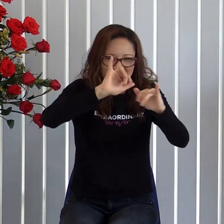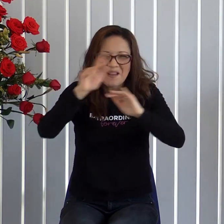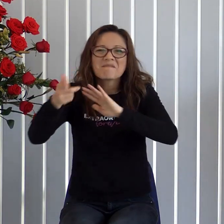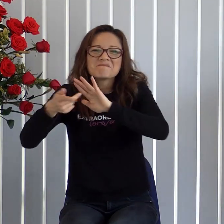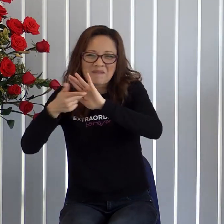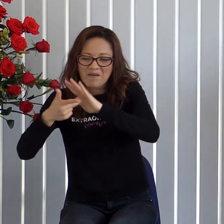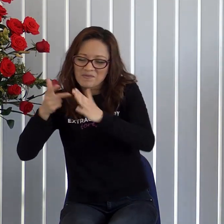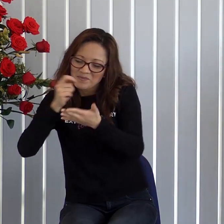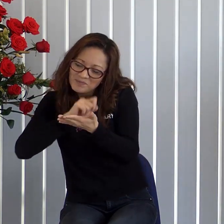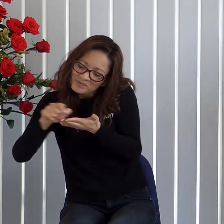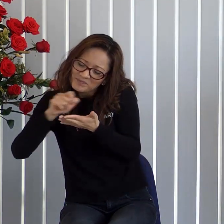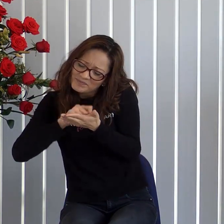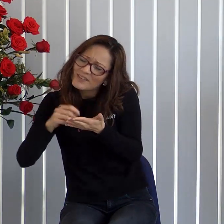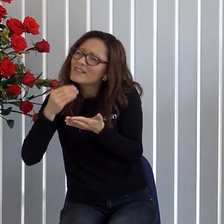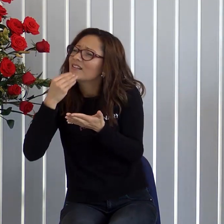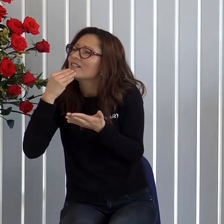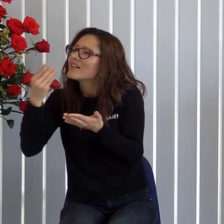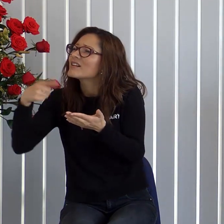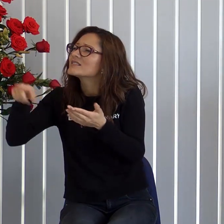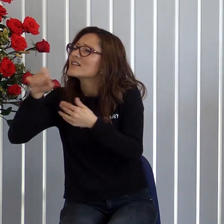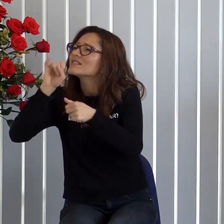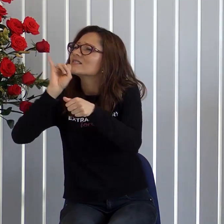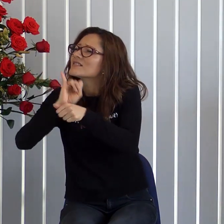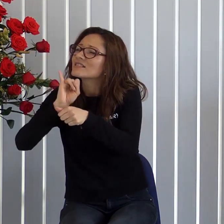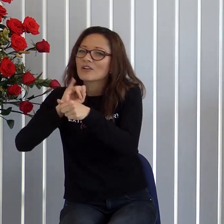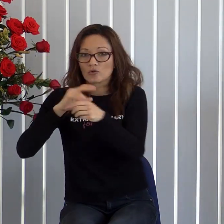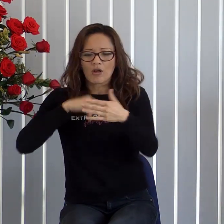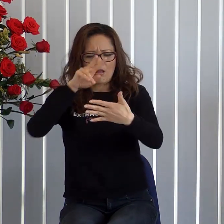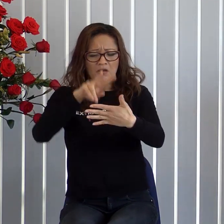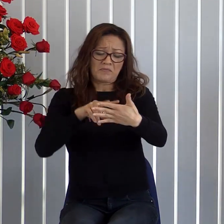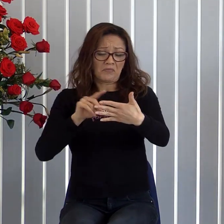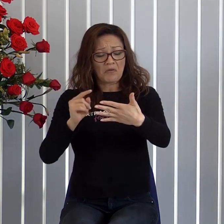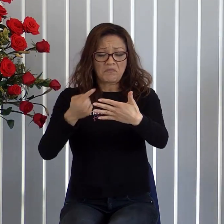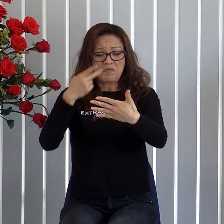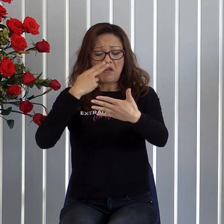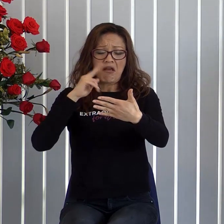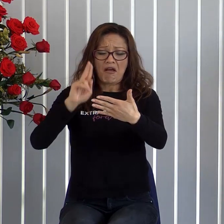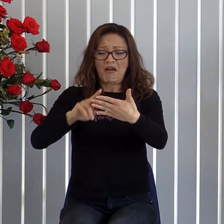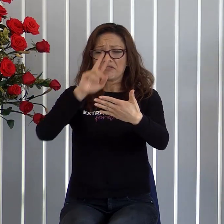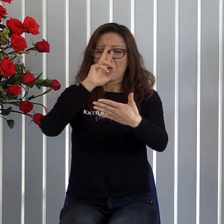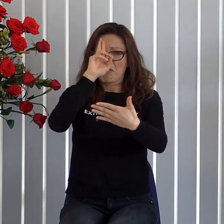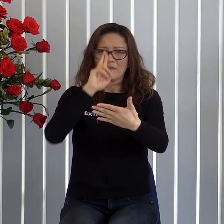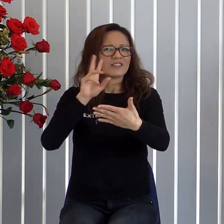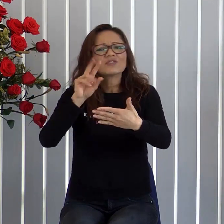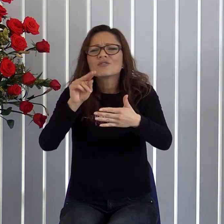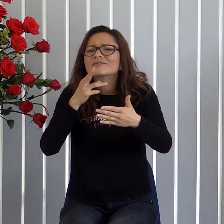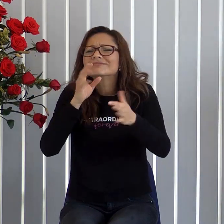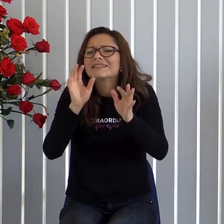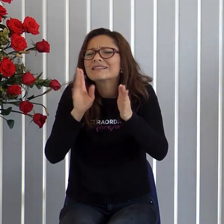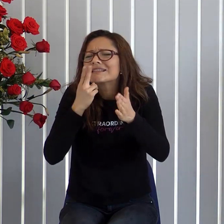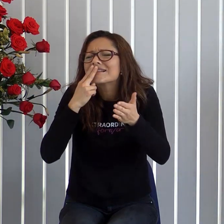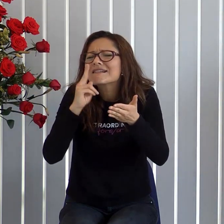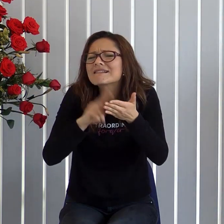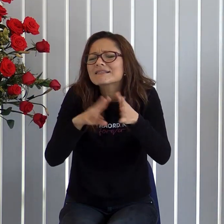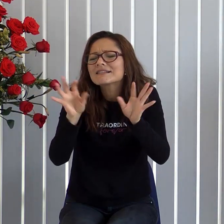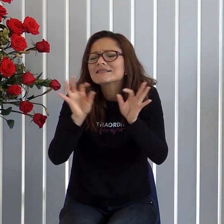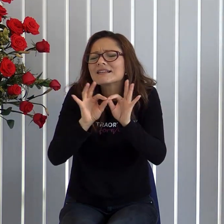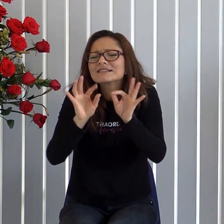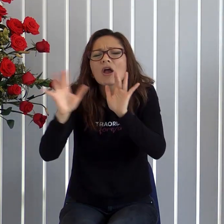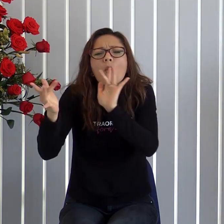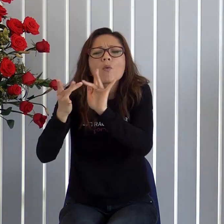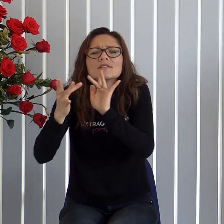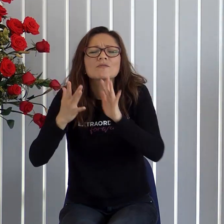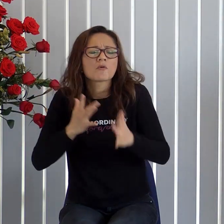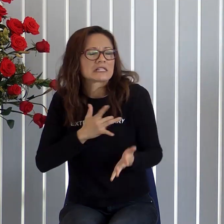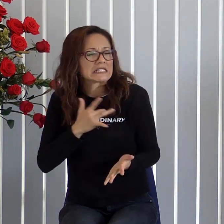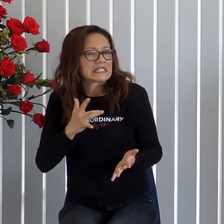los romanos. Uno lo ve hoy en día, la primera epístola a los romanos. No, era una cartilla ahí familiar. Pero